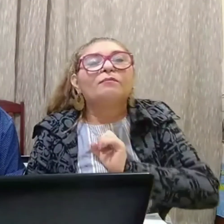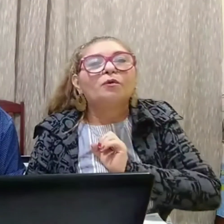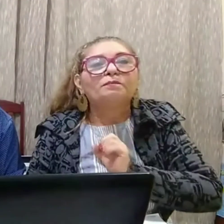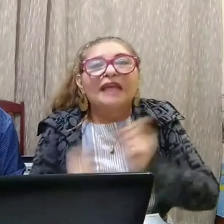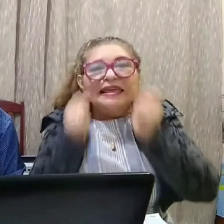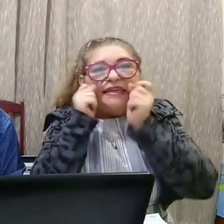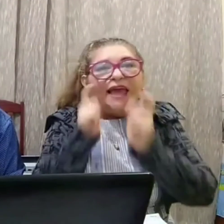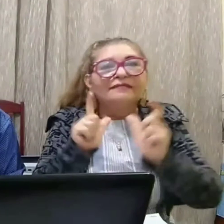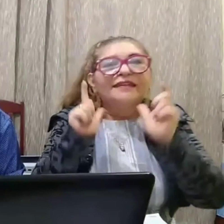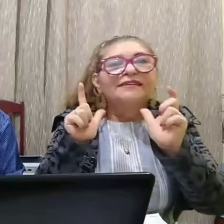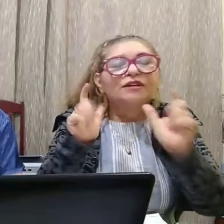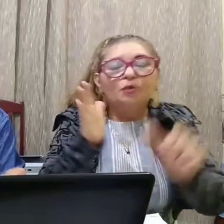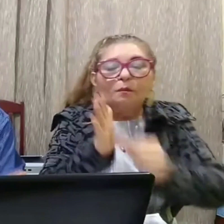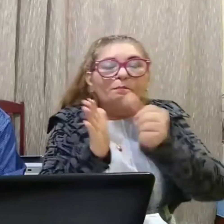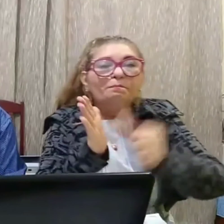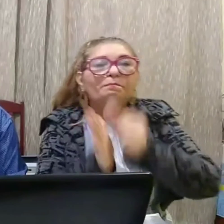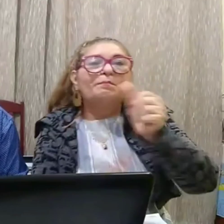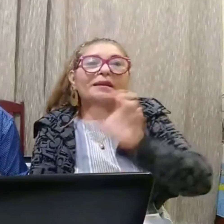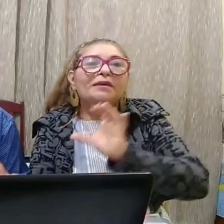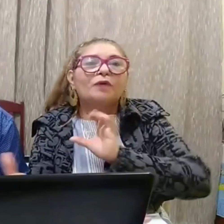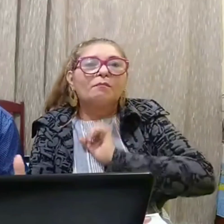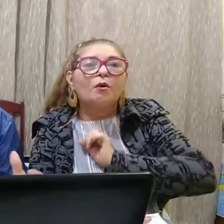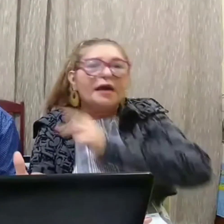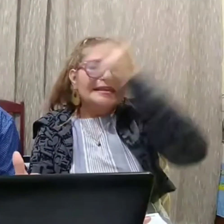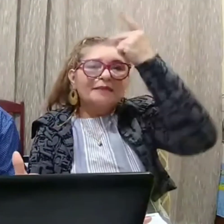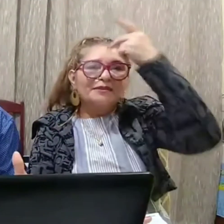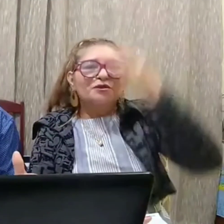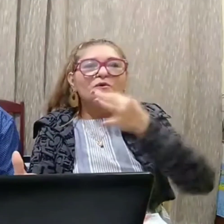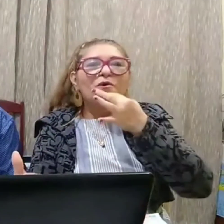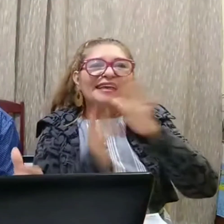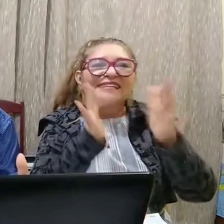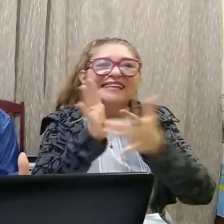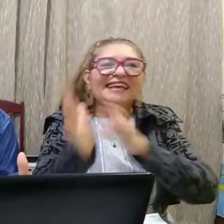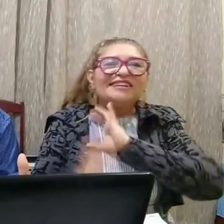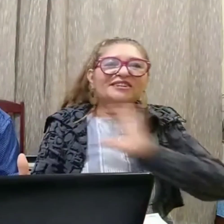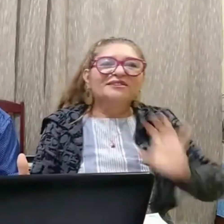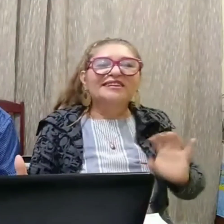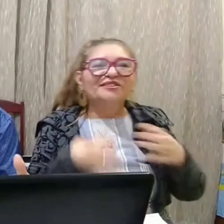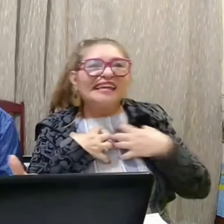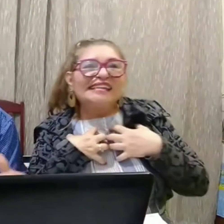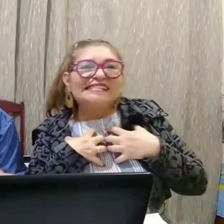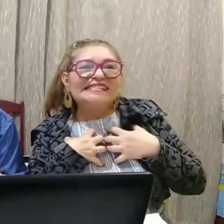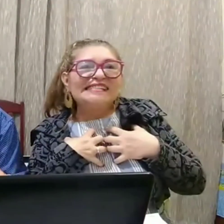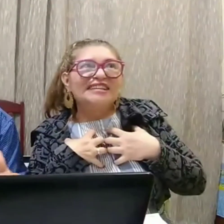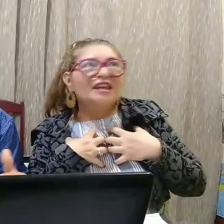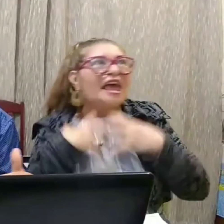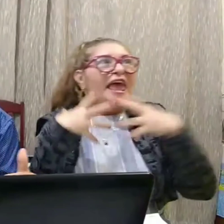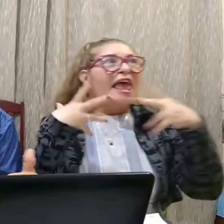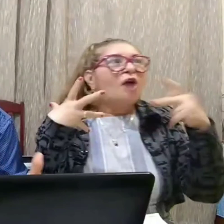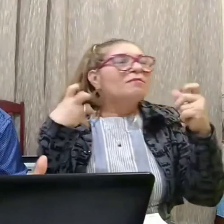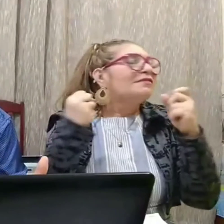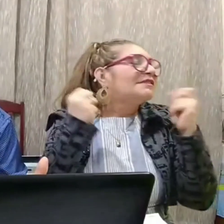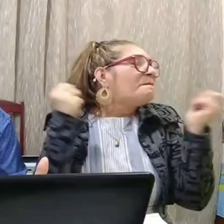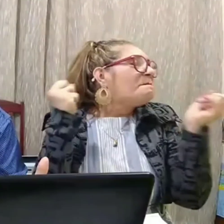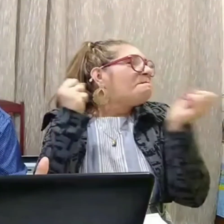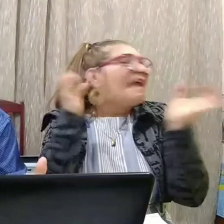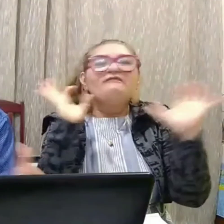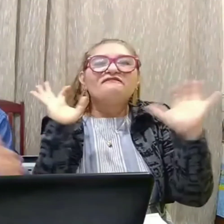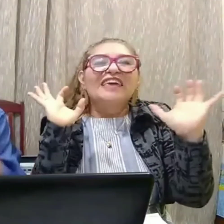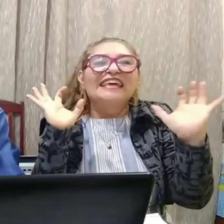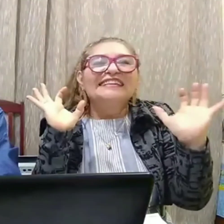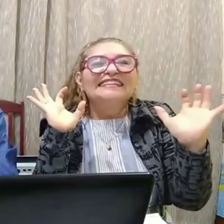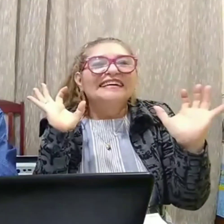interessante que esse primeiro amor que a pessoa que conhece Jesus Cristo sente é algo realmente extraordinário.